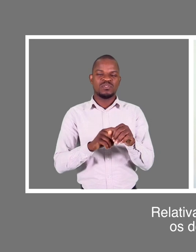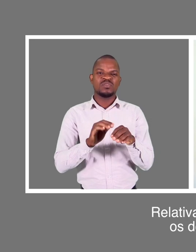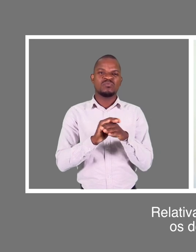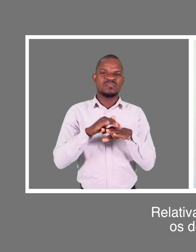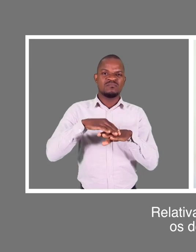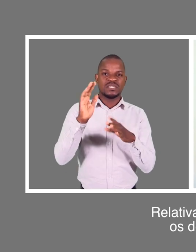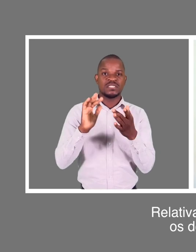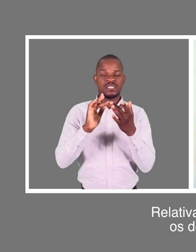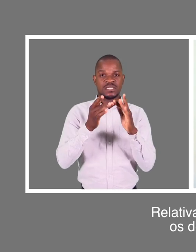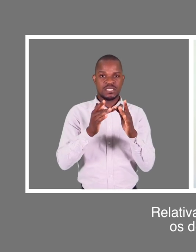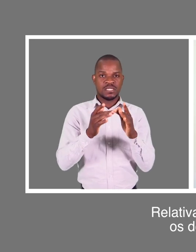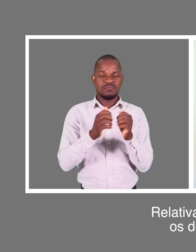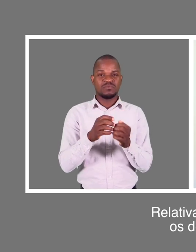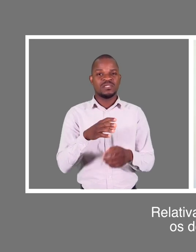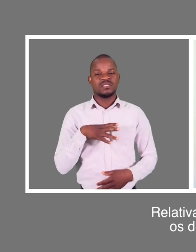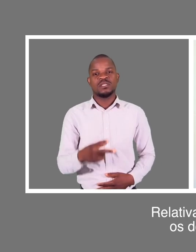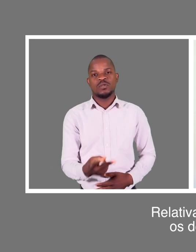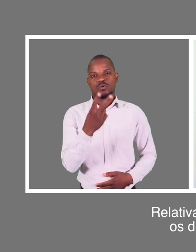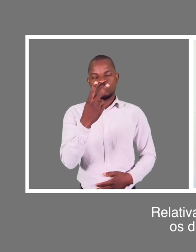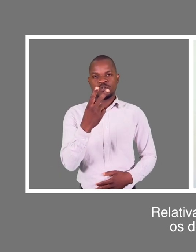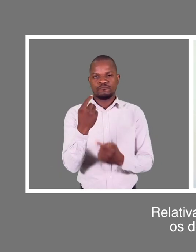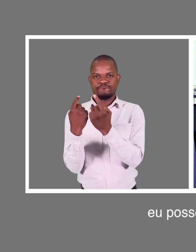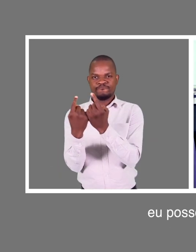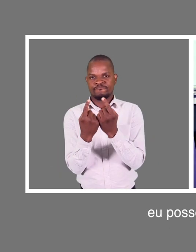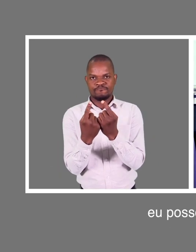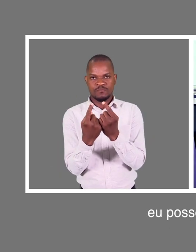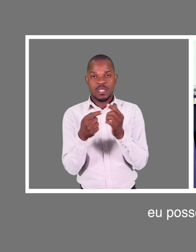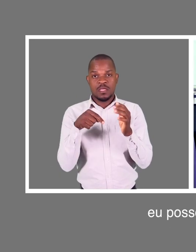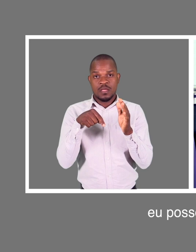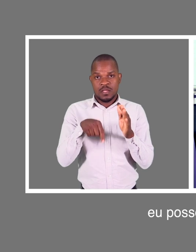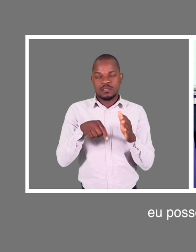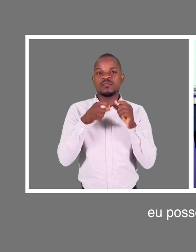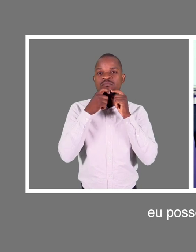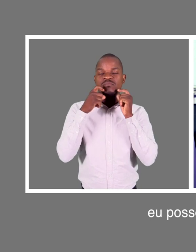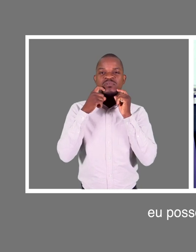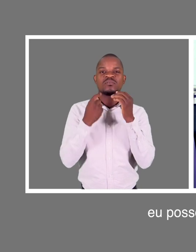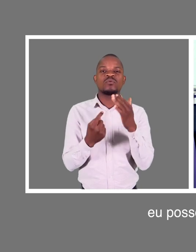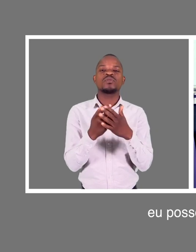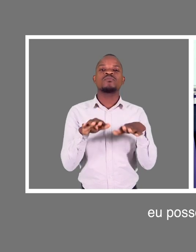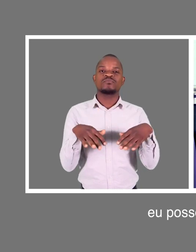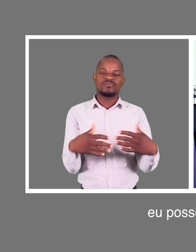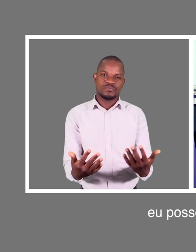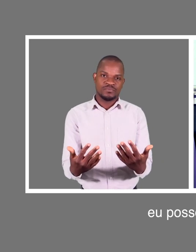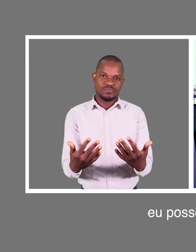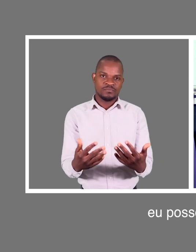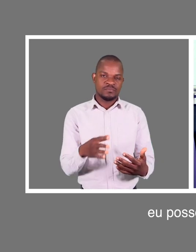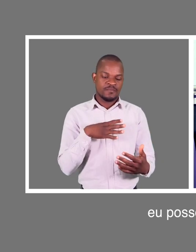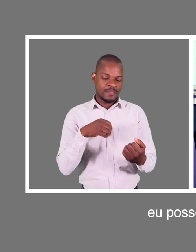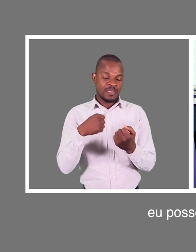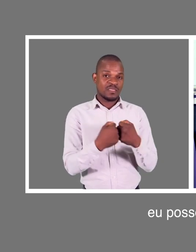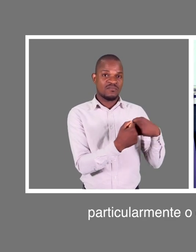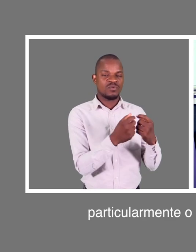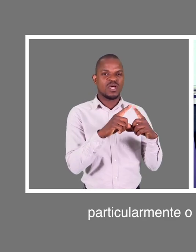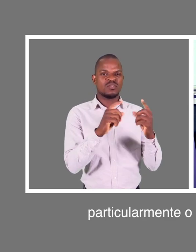Relativamente à questão sobre os desafios da era digital, eu posso dividir em dois